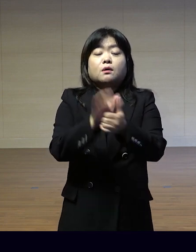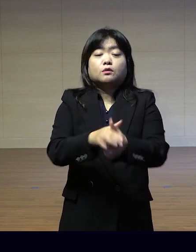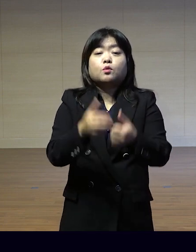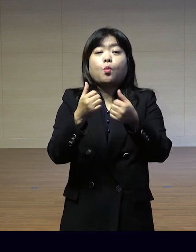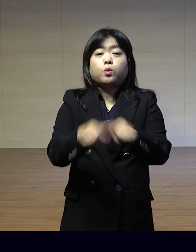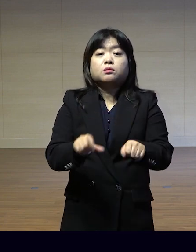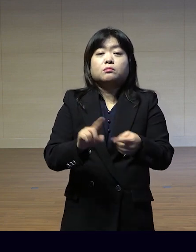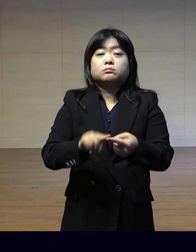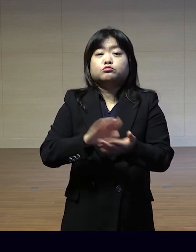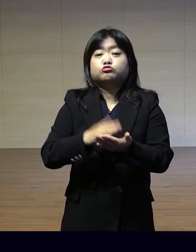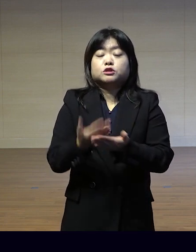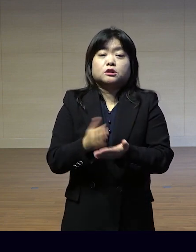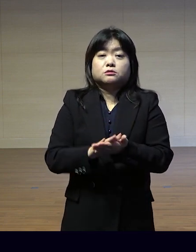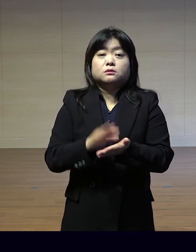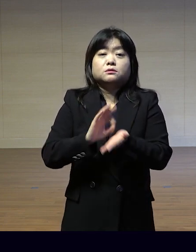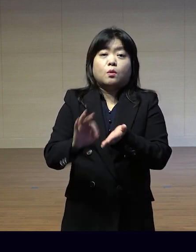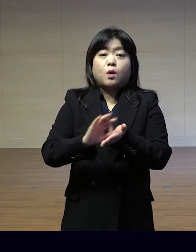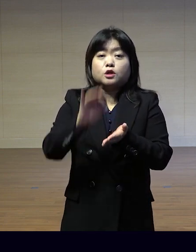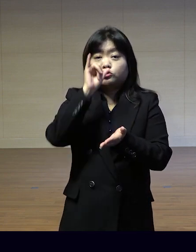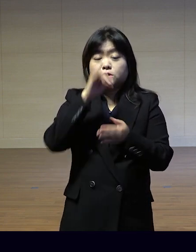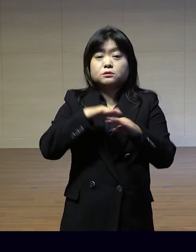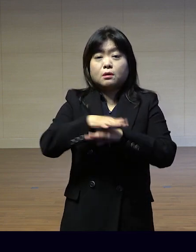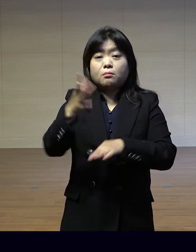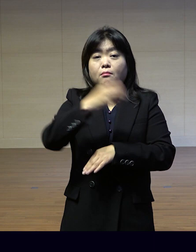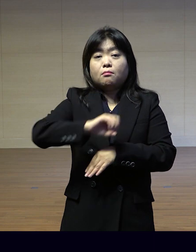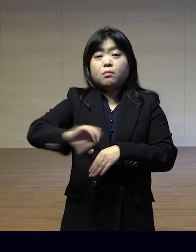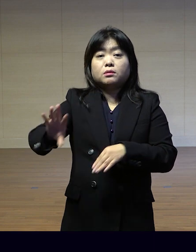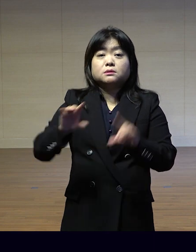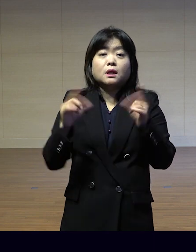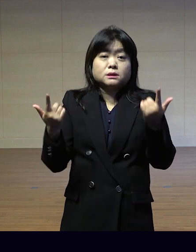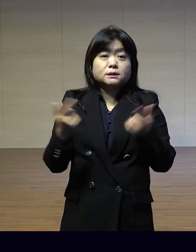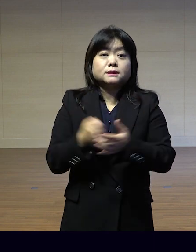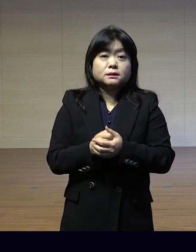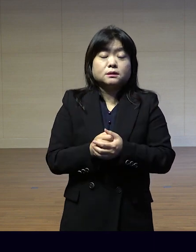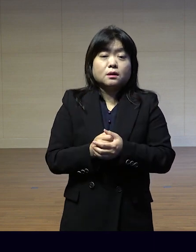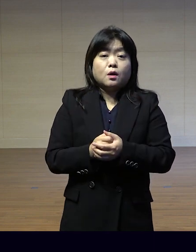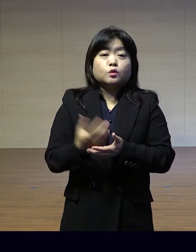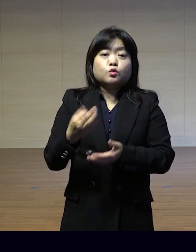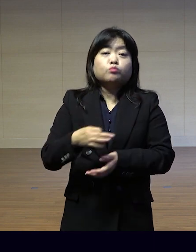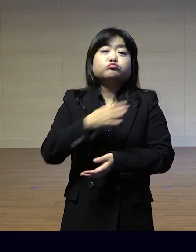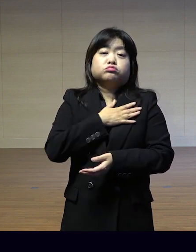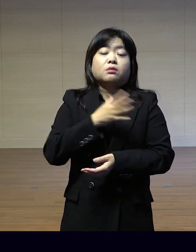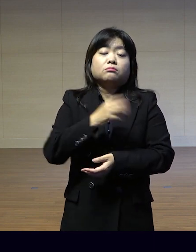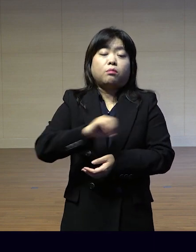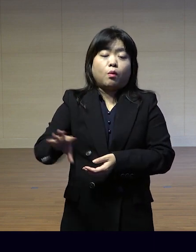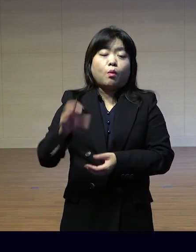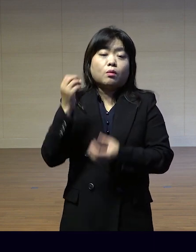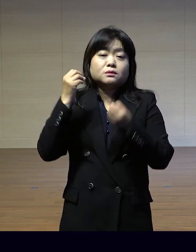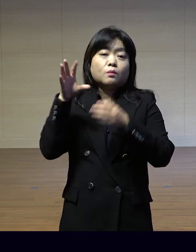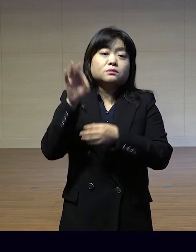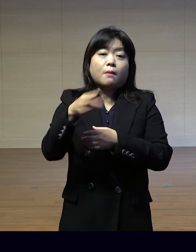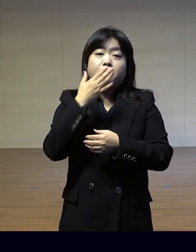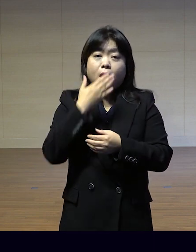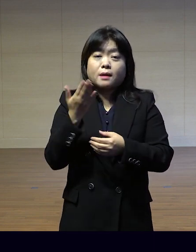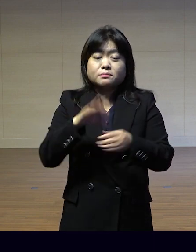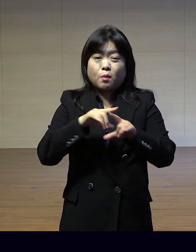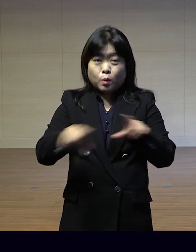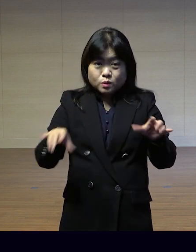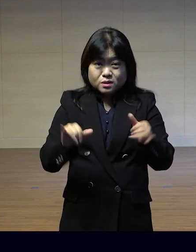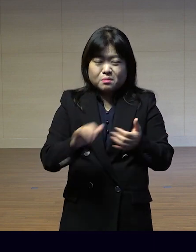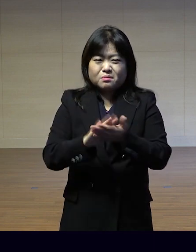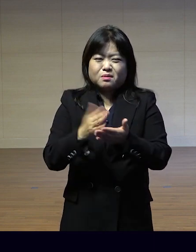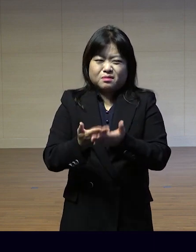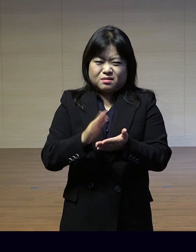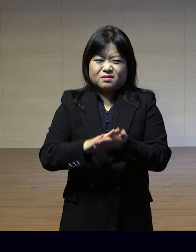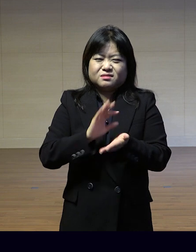부분을 고쳐서 쓰지. 누가 당장 그걸 폐차를 시켜버리고 돈 많은 사람은 그렇게 할 수 있죠. 그러나 보통 사람은 고쳐서 쓰지